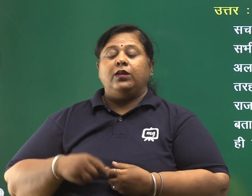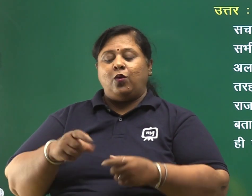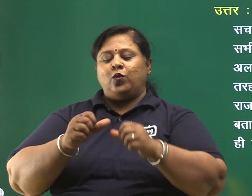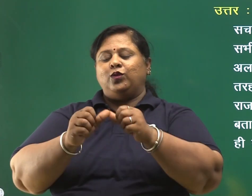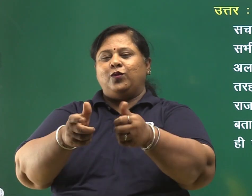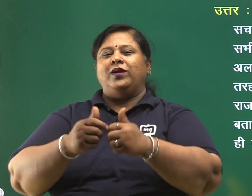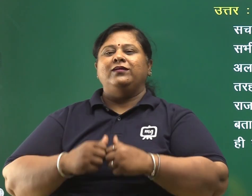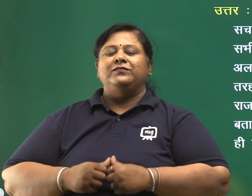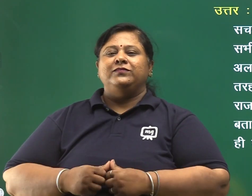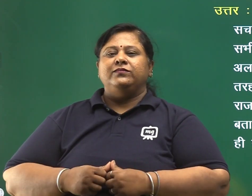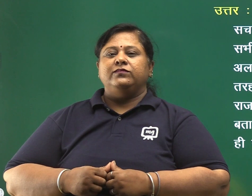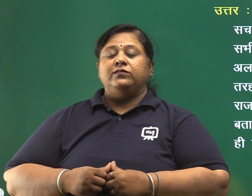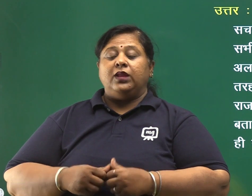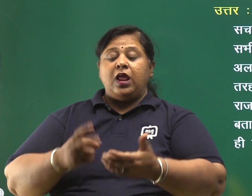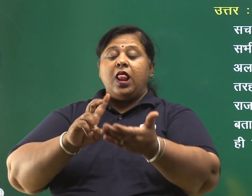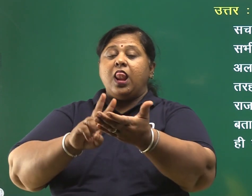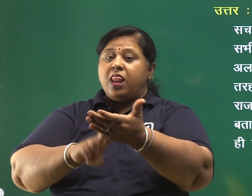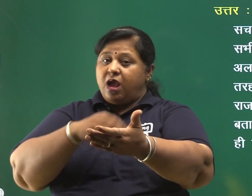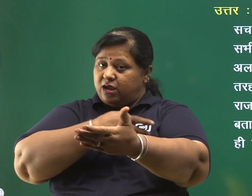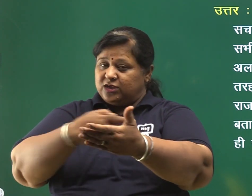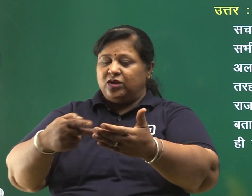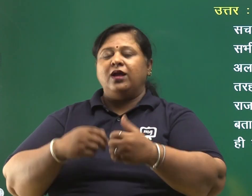उत्तर होगा नागराजन का